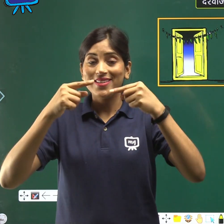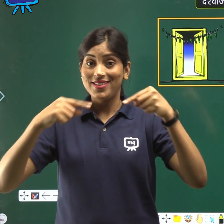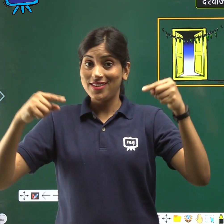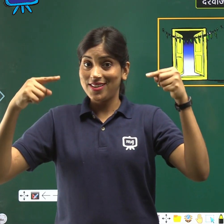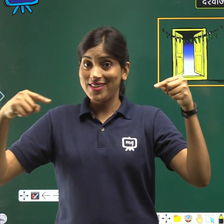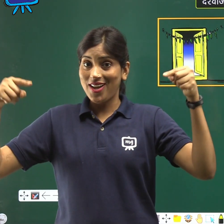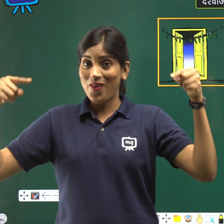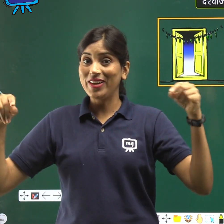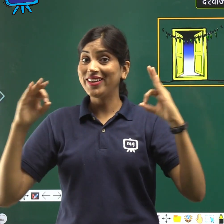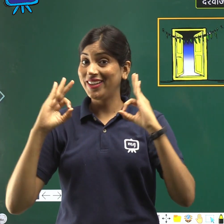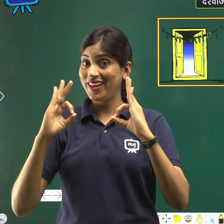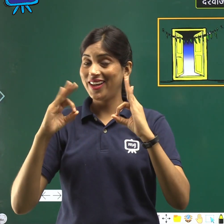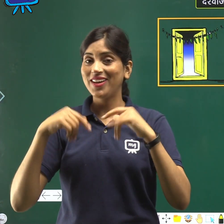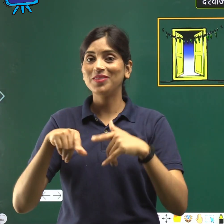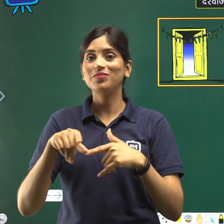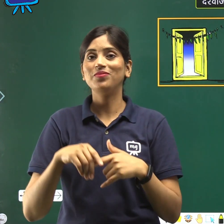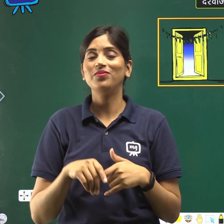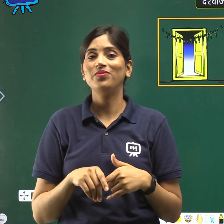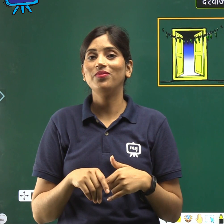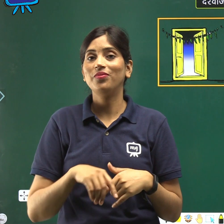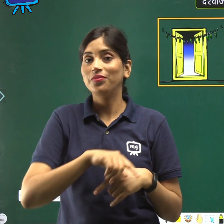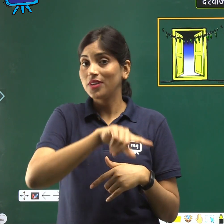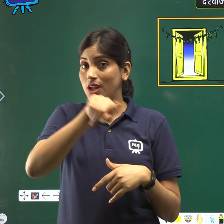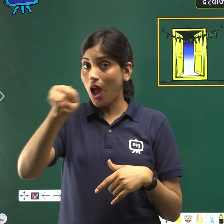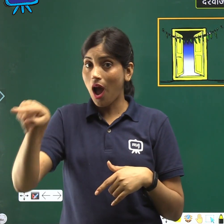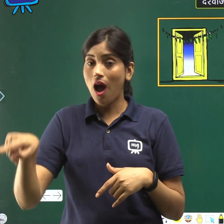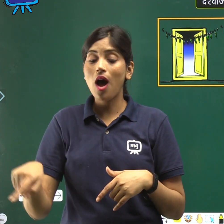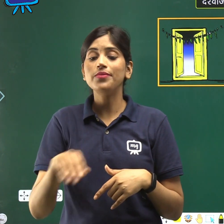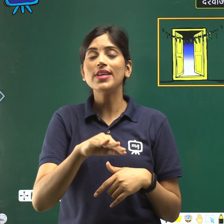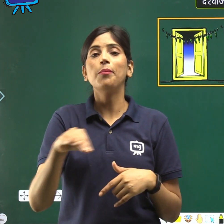सजावट की है। आप सब बच्चे